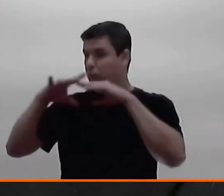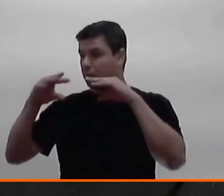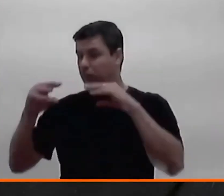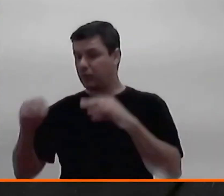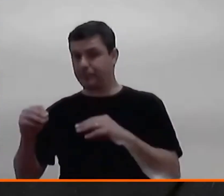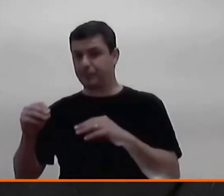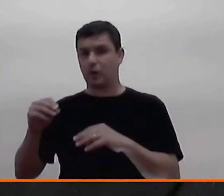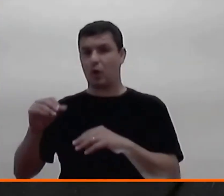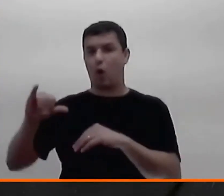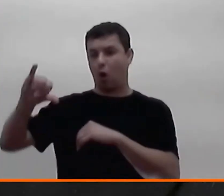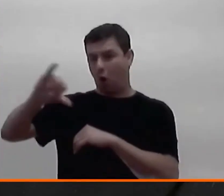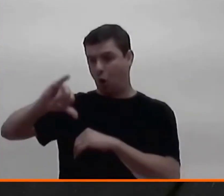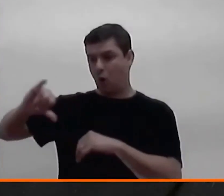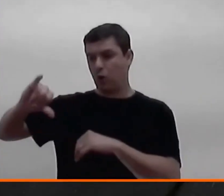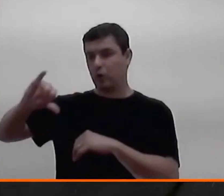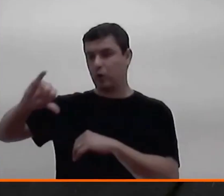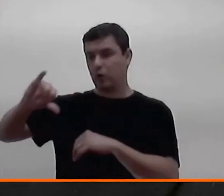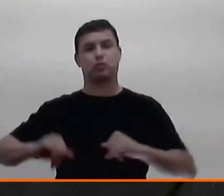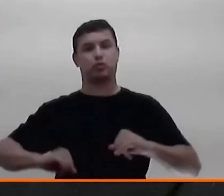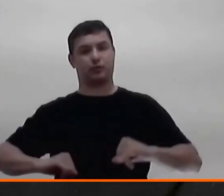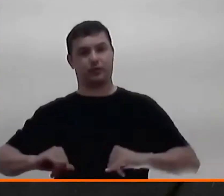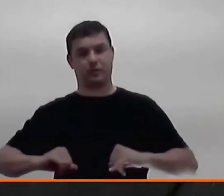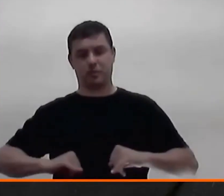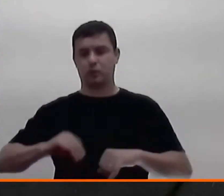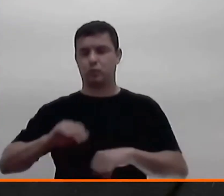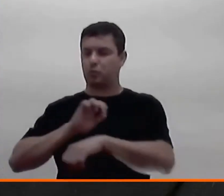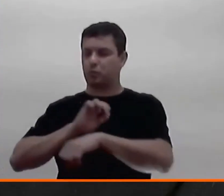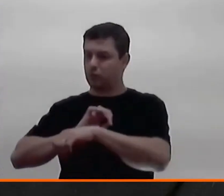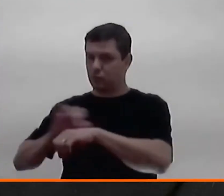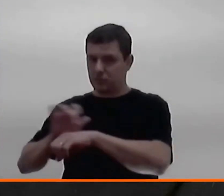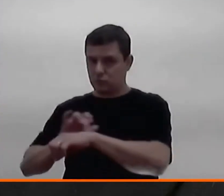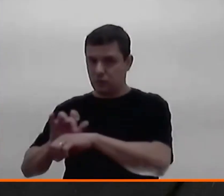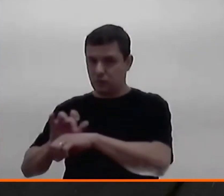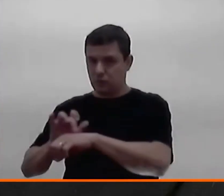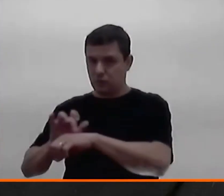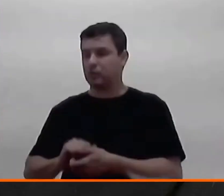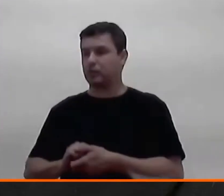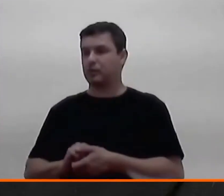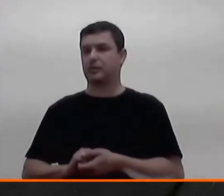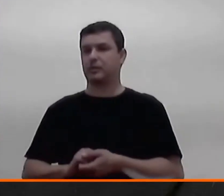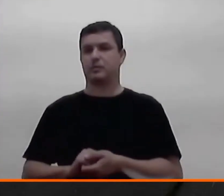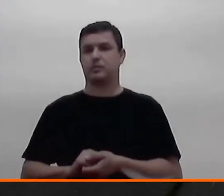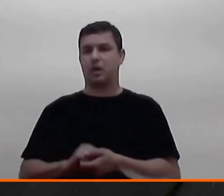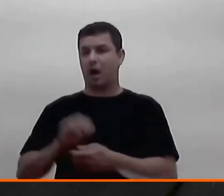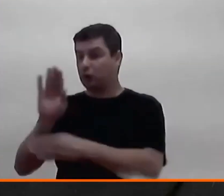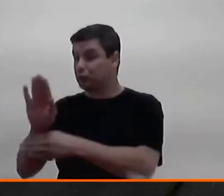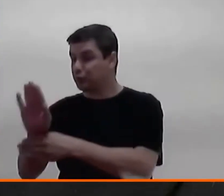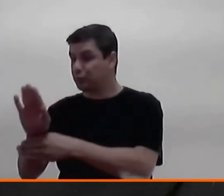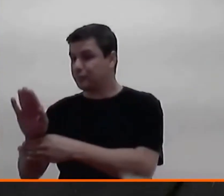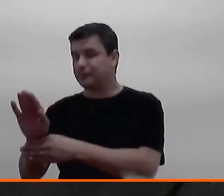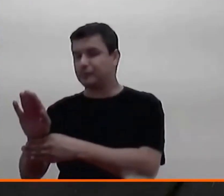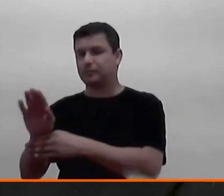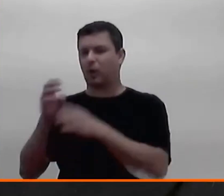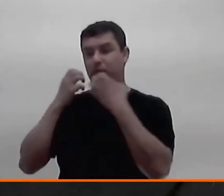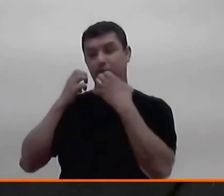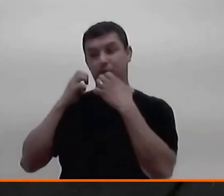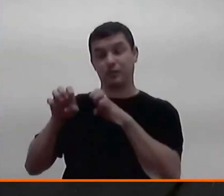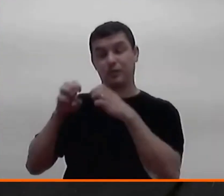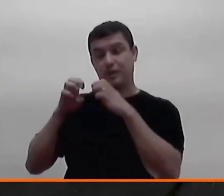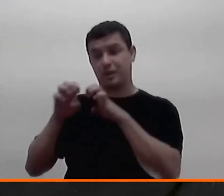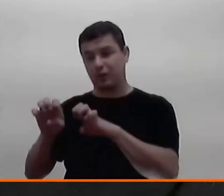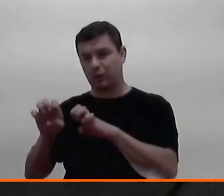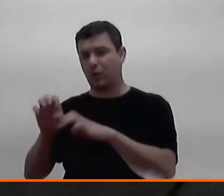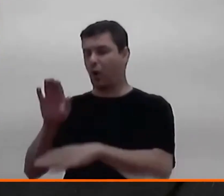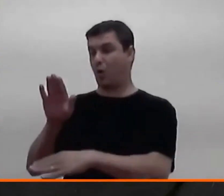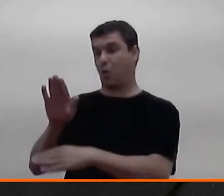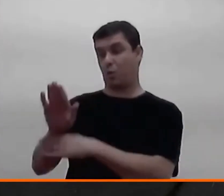e vinho, ele fez aqui os primeiros socorros, né? Pregou o evangelho, cuidou desse